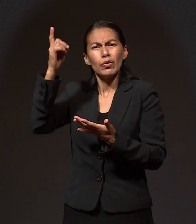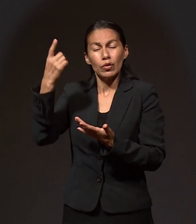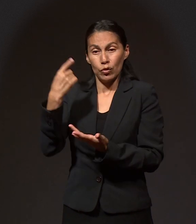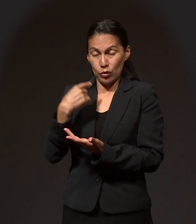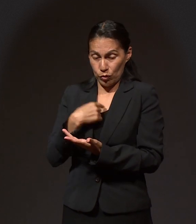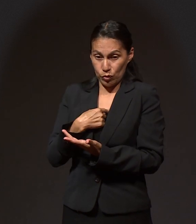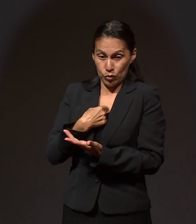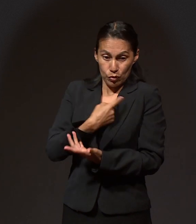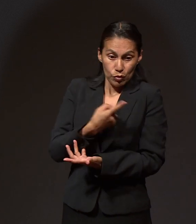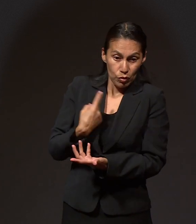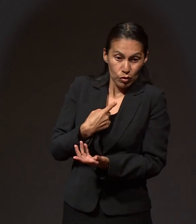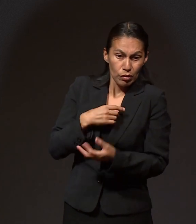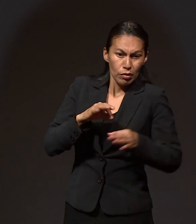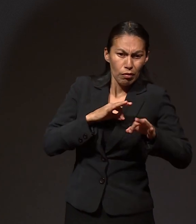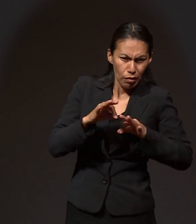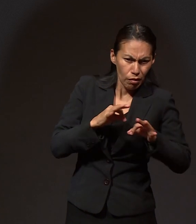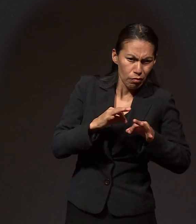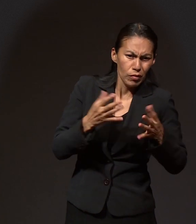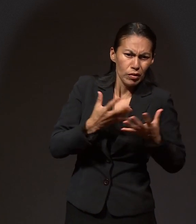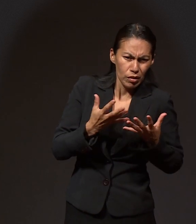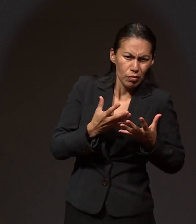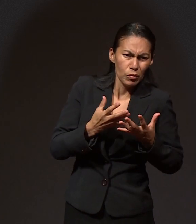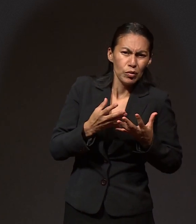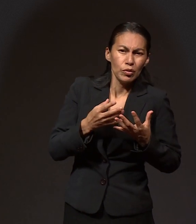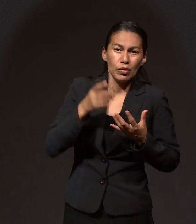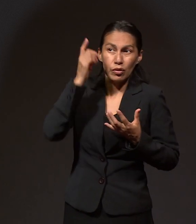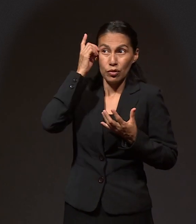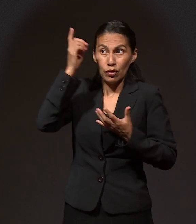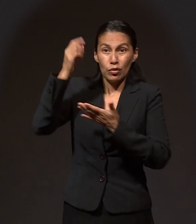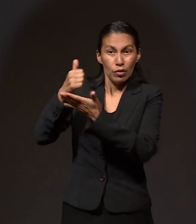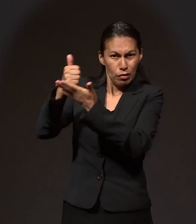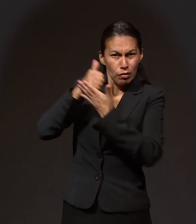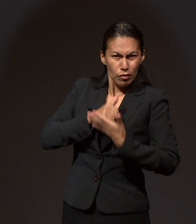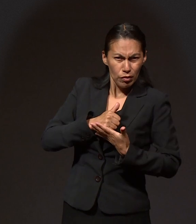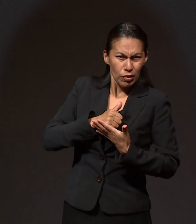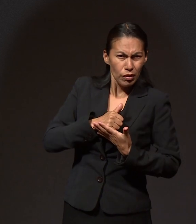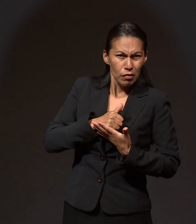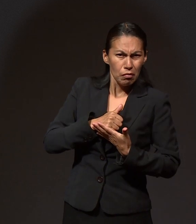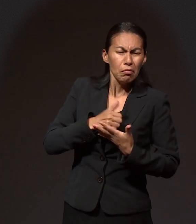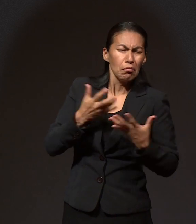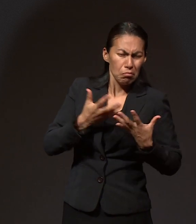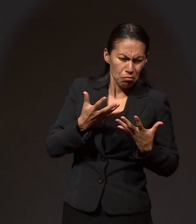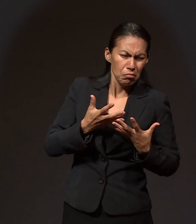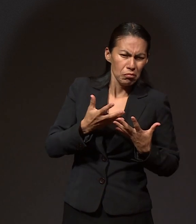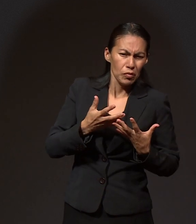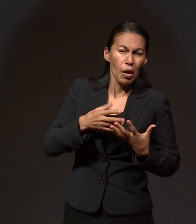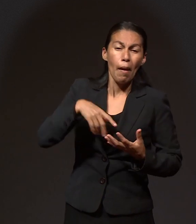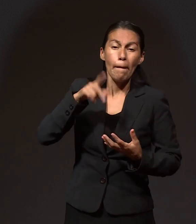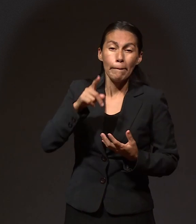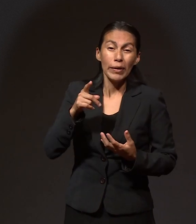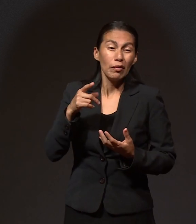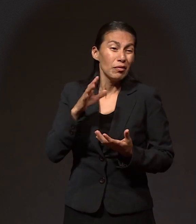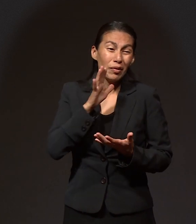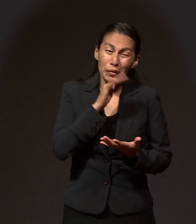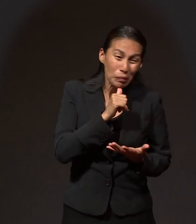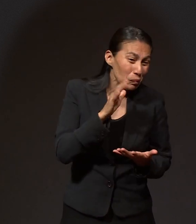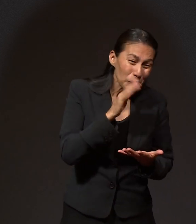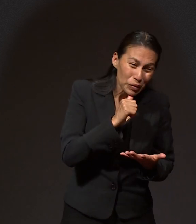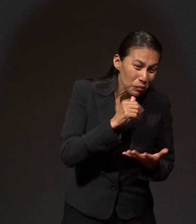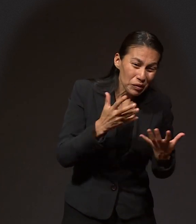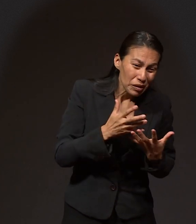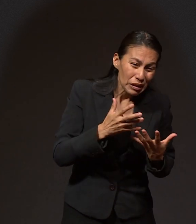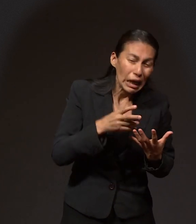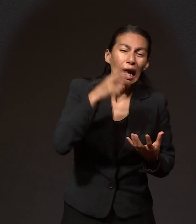nosotros hacemos lo que podemos hacer en el nombre de Dios y hace Él lo que nosotros